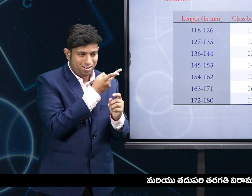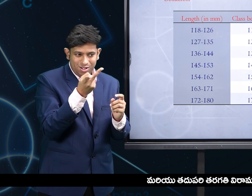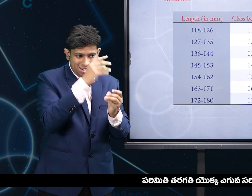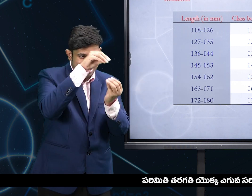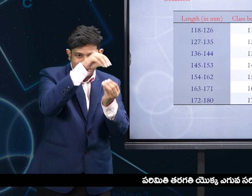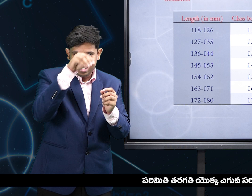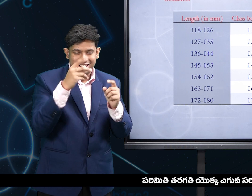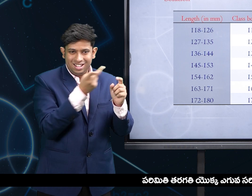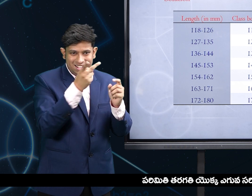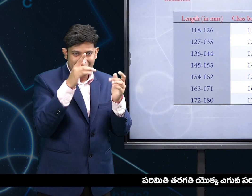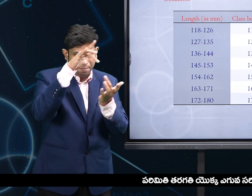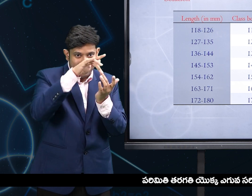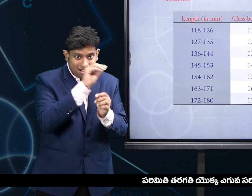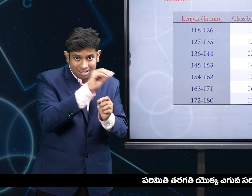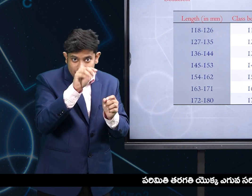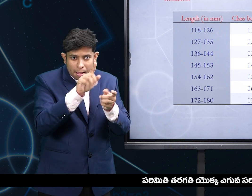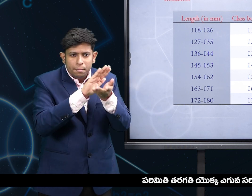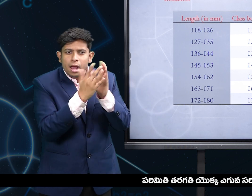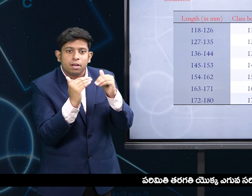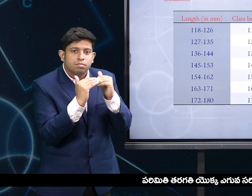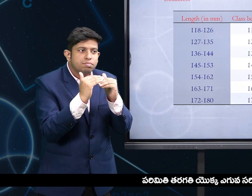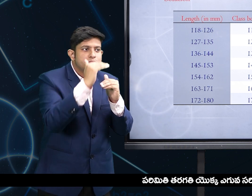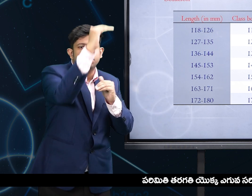దిగువ పరిమితి తరగతి యొక్క ఎగువ సరిహద్దు అవుతుంది.